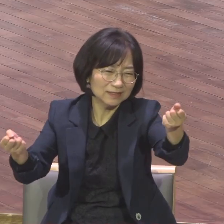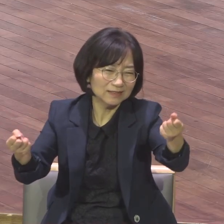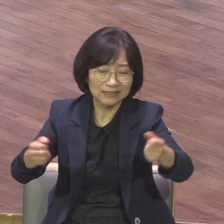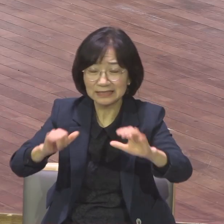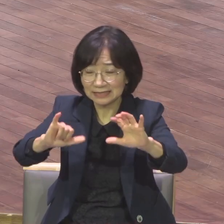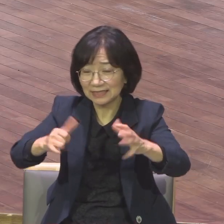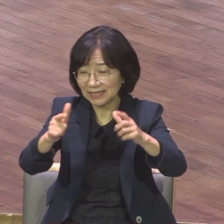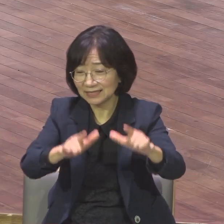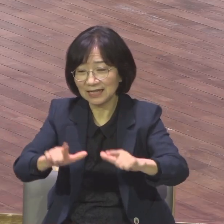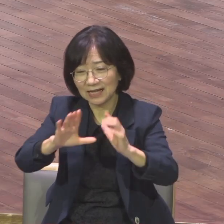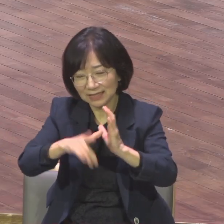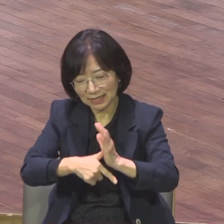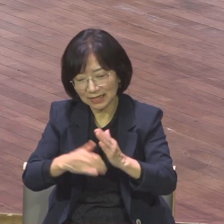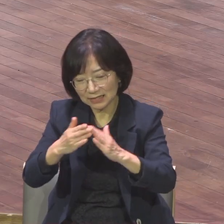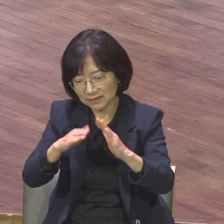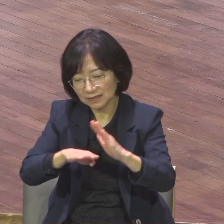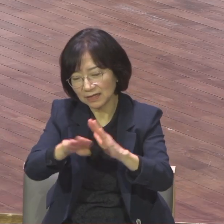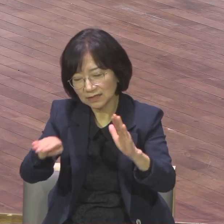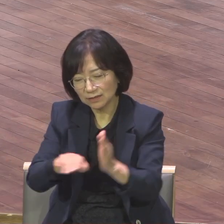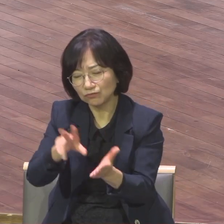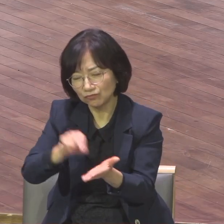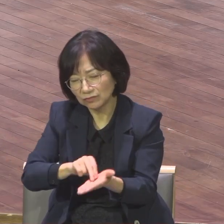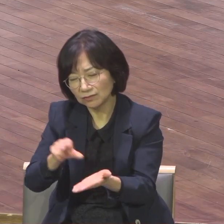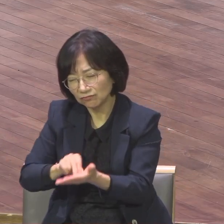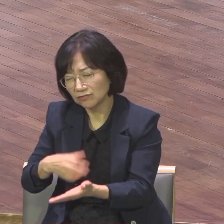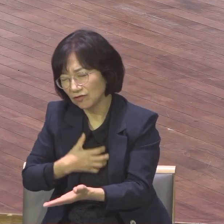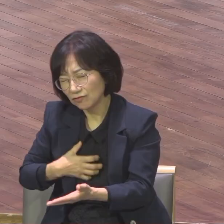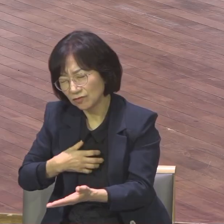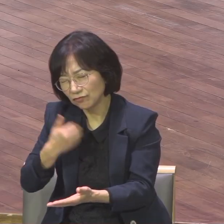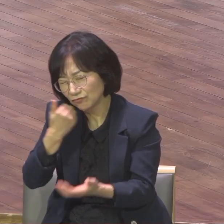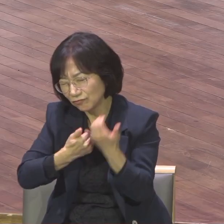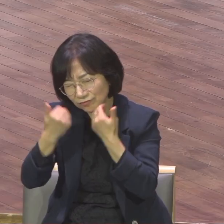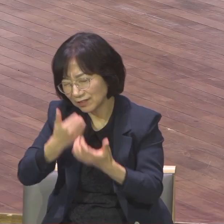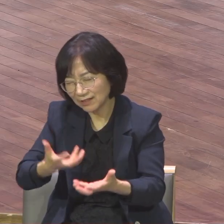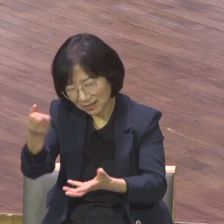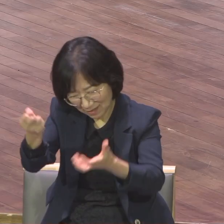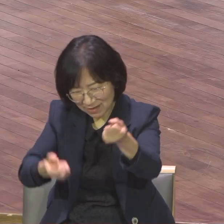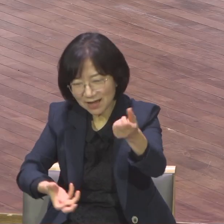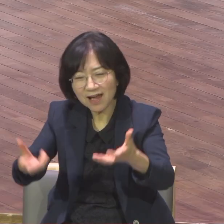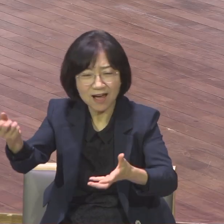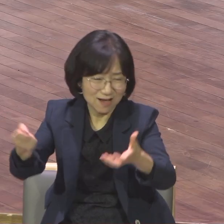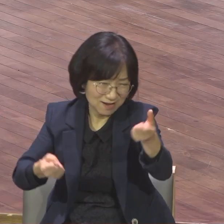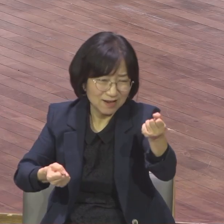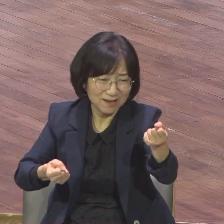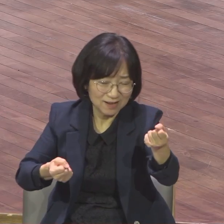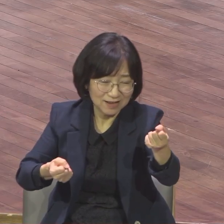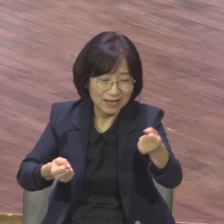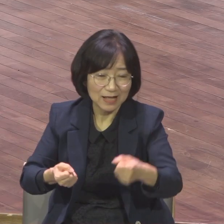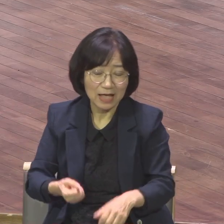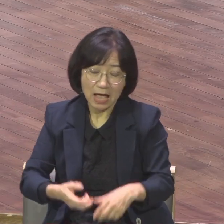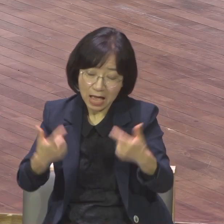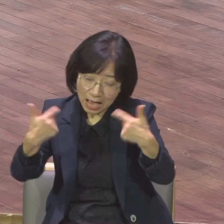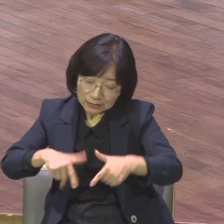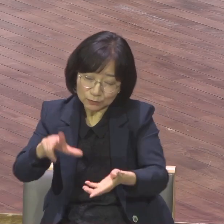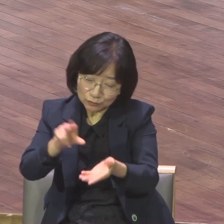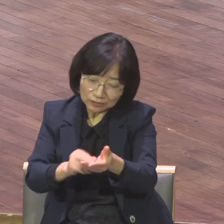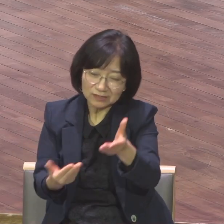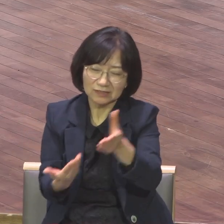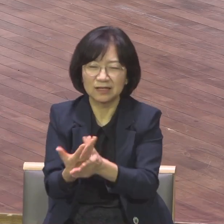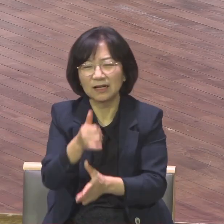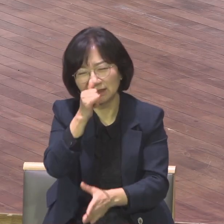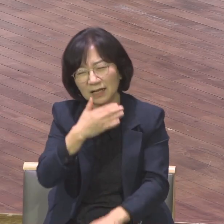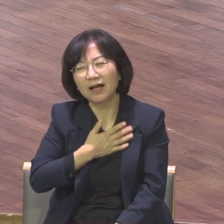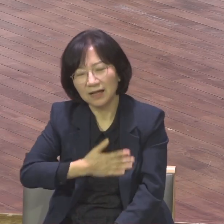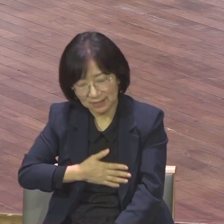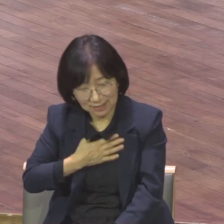사는 시간까지는, 육체를 버리는 그 시간까지는 온갖 문제 사건 언제나 따라다니게 되어 있어요. 그